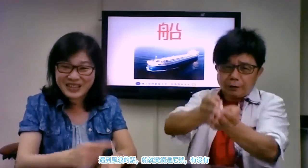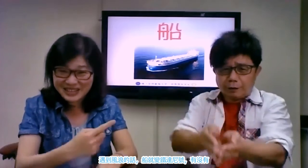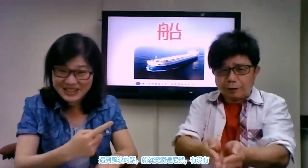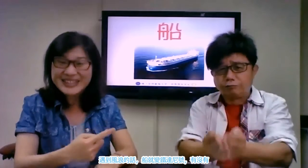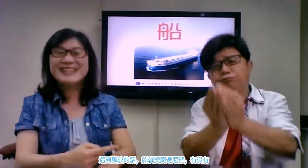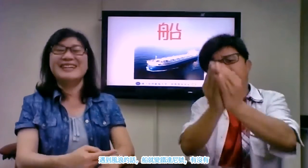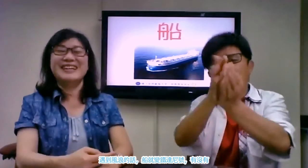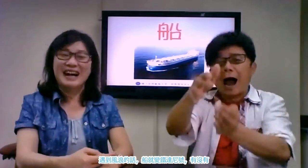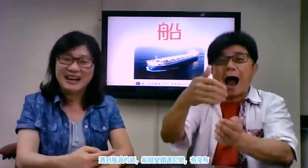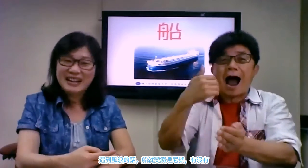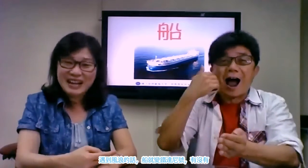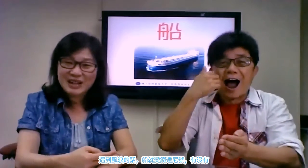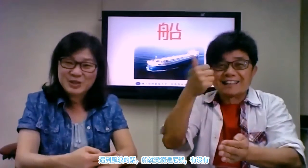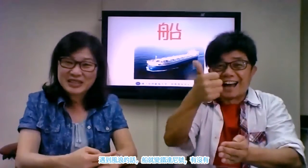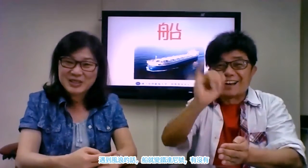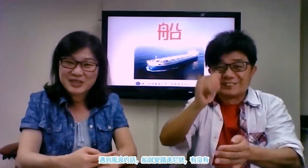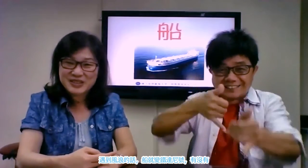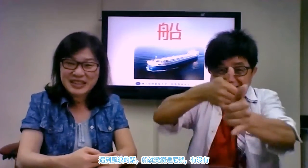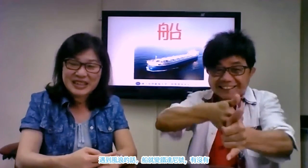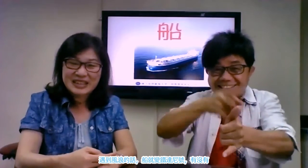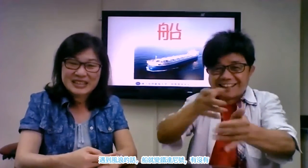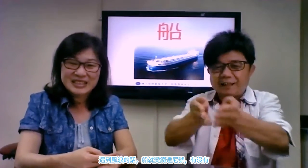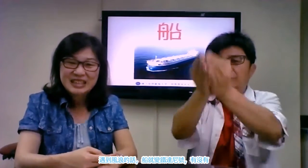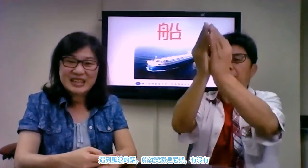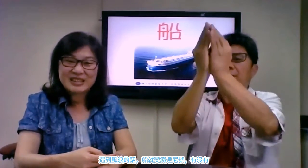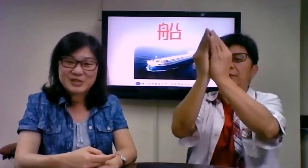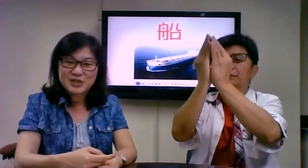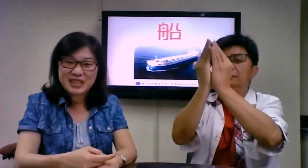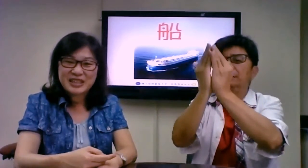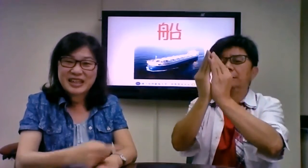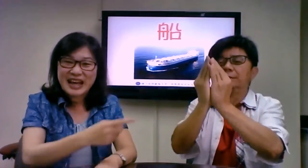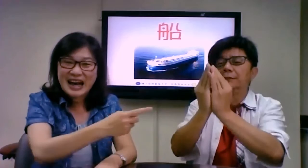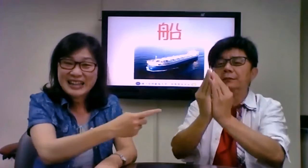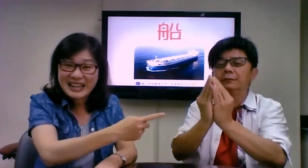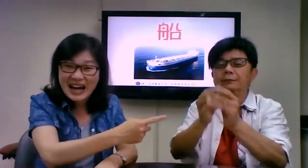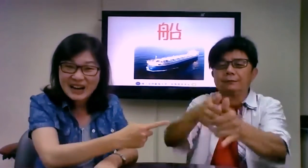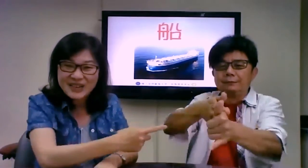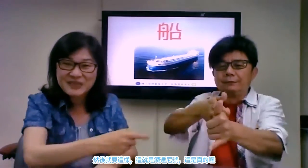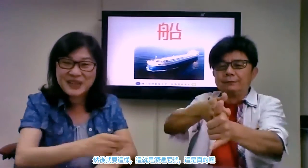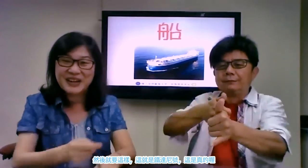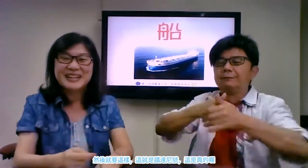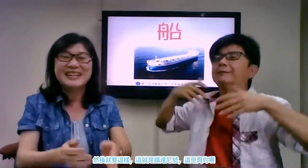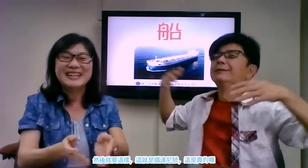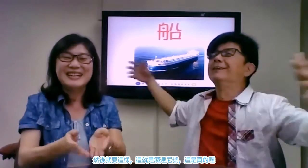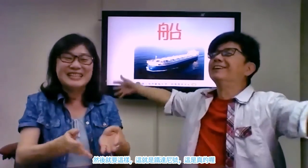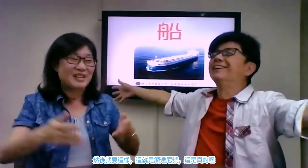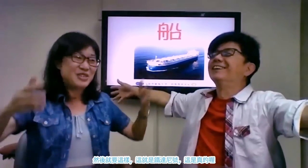就，哦，船就，哦，就可以铁达尼号，有没有？然后就要